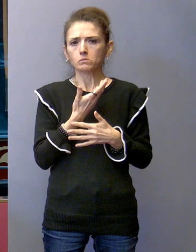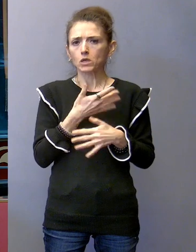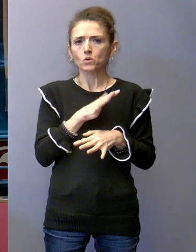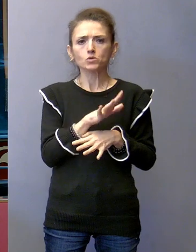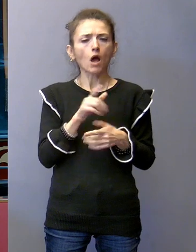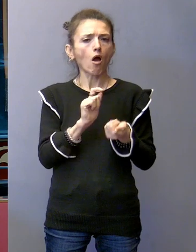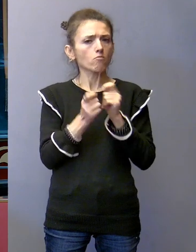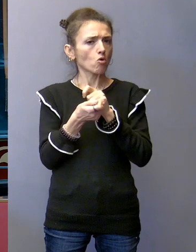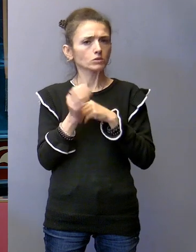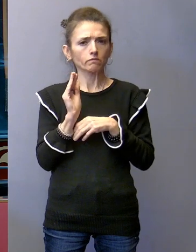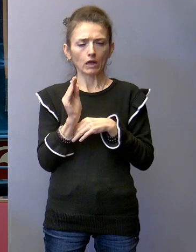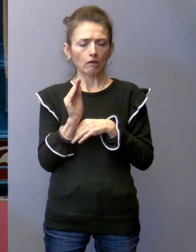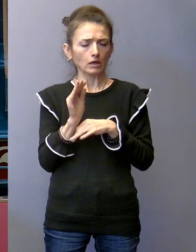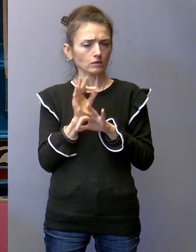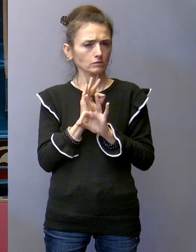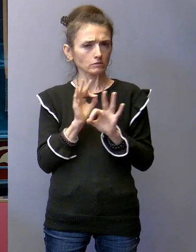nessuna modifica